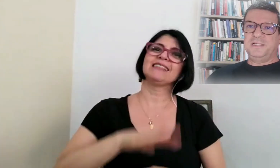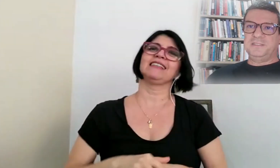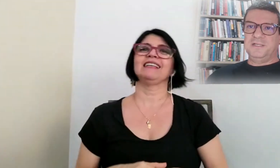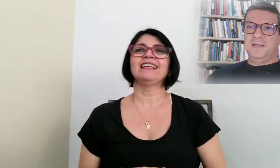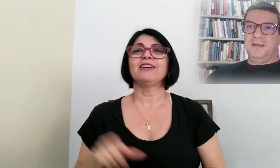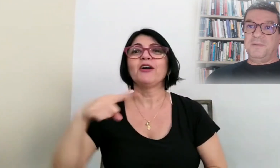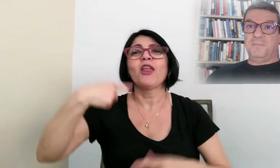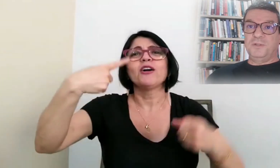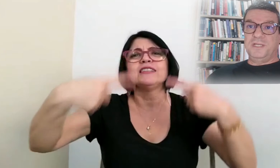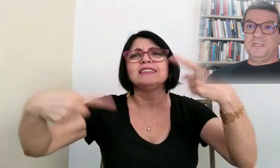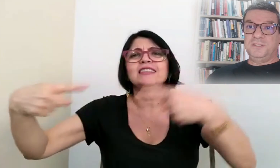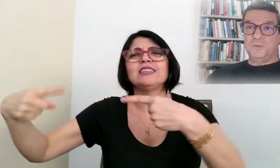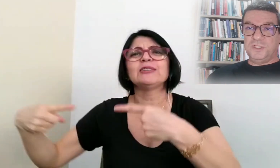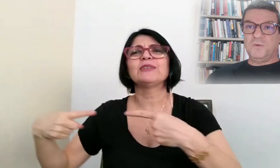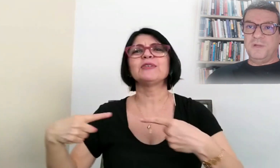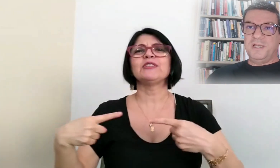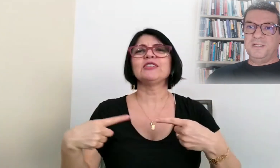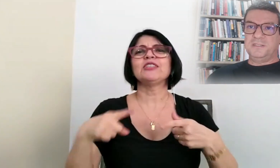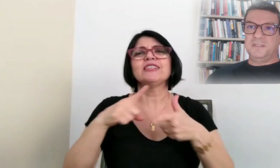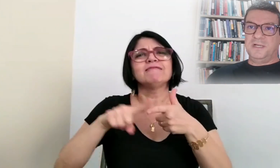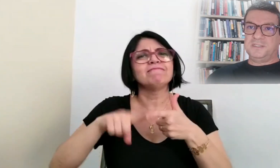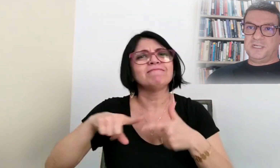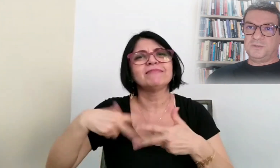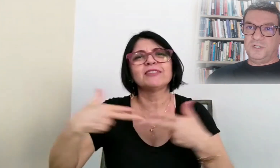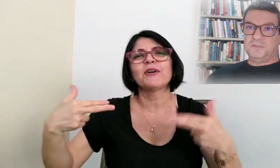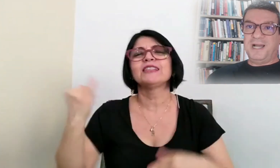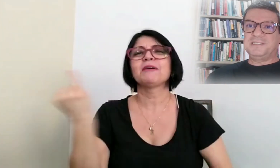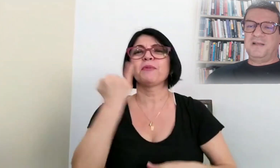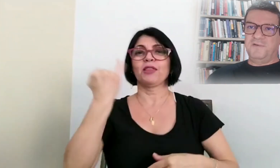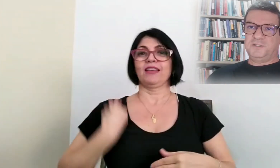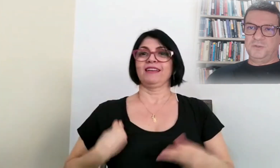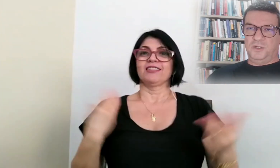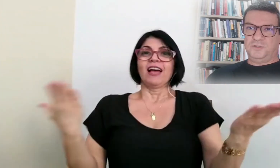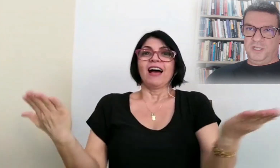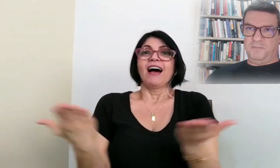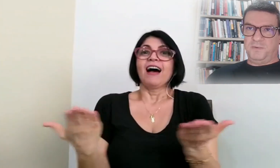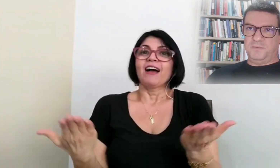do país para poder discutir com eles as questões mais